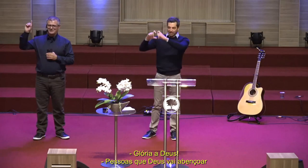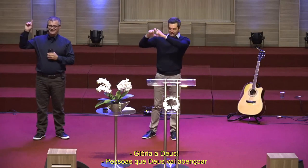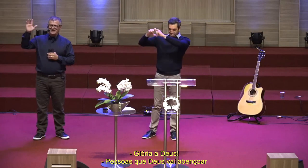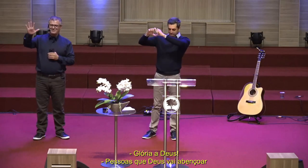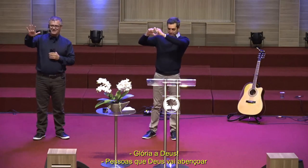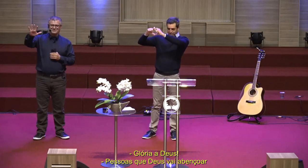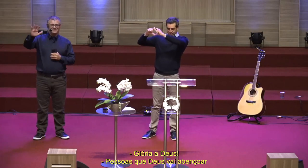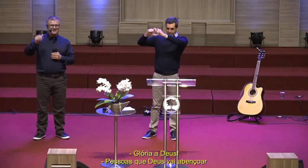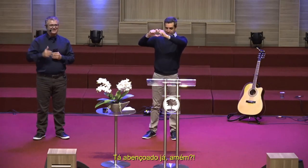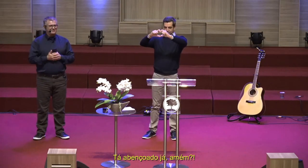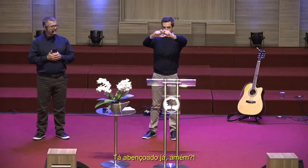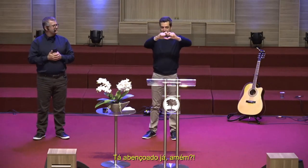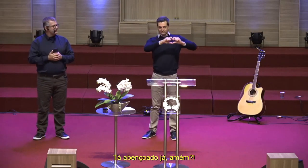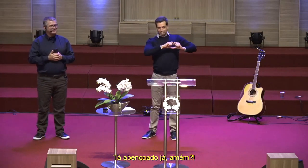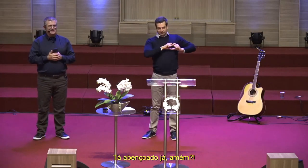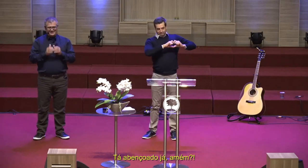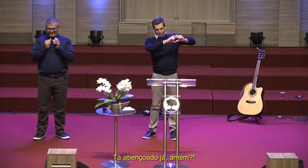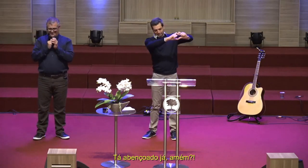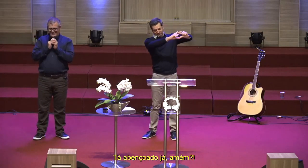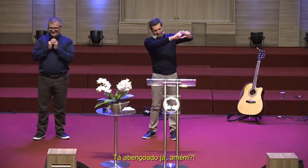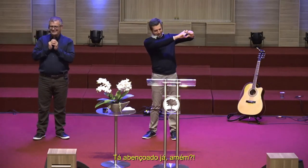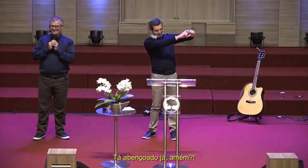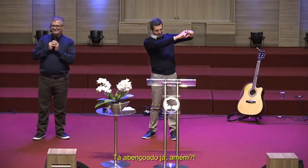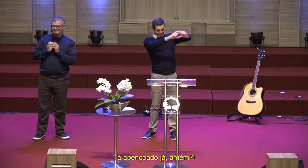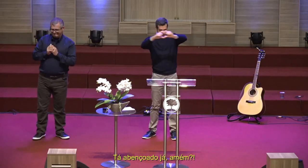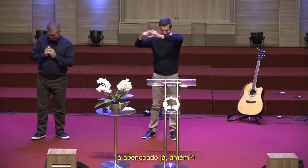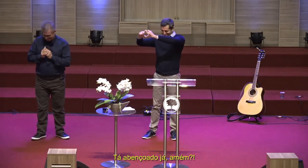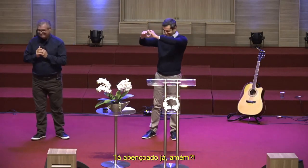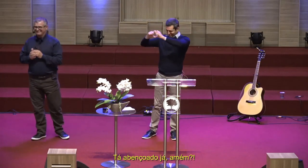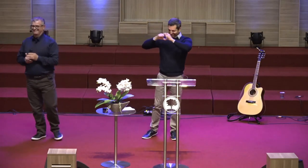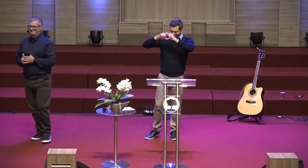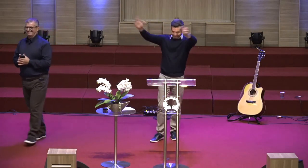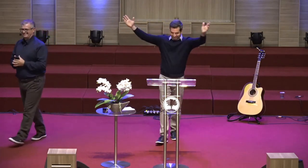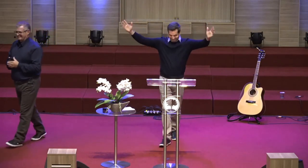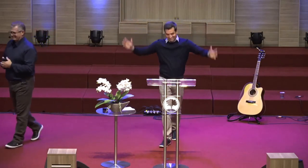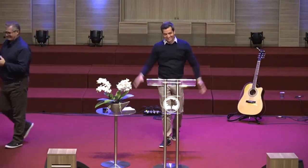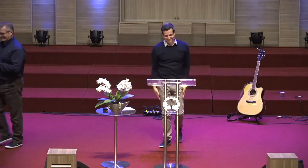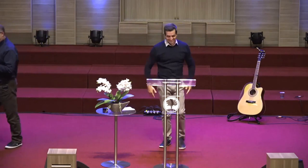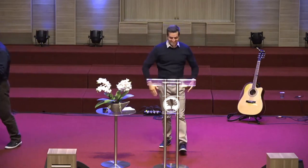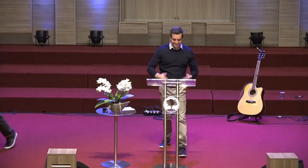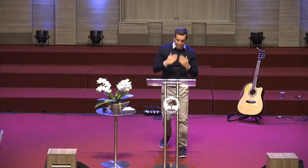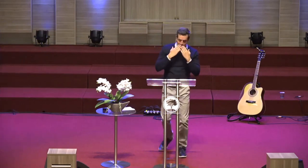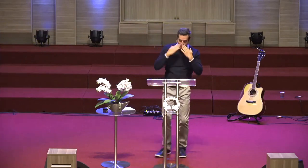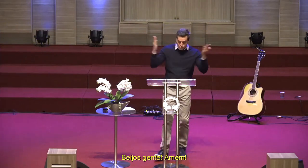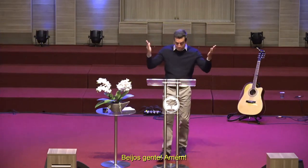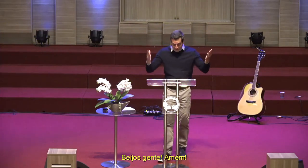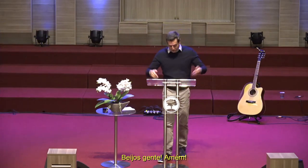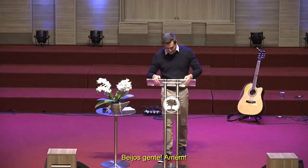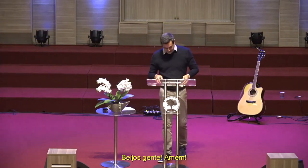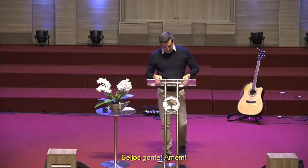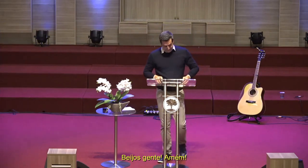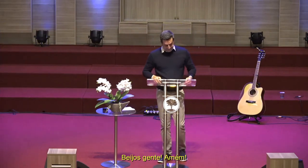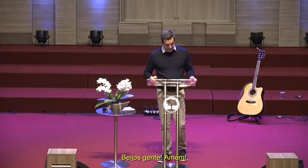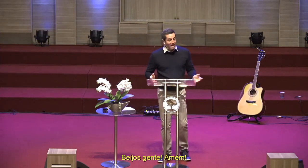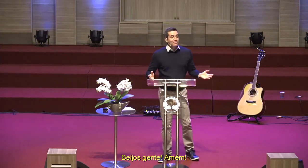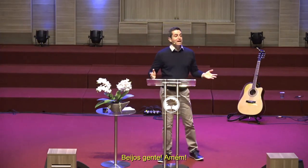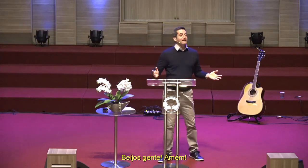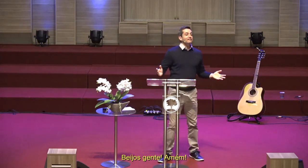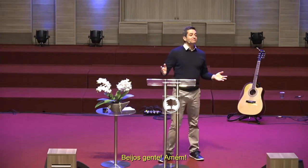vai abençoar, está abençoando já. Amém? Beijo, gente. Amém?